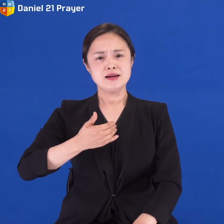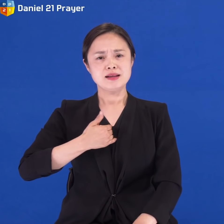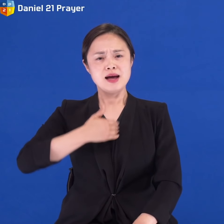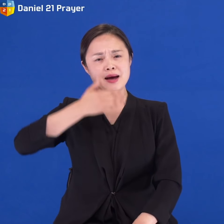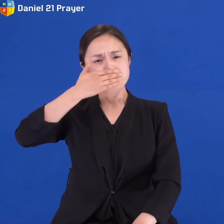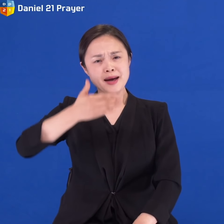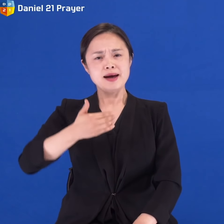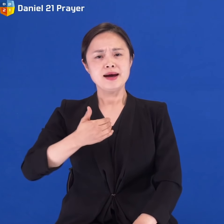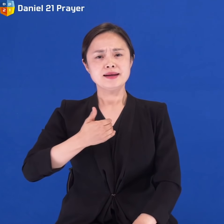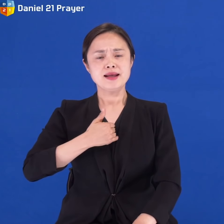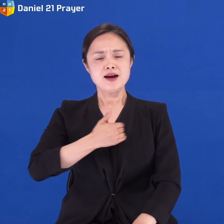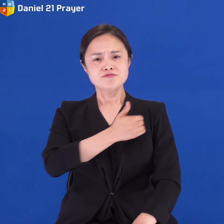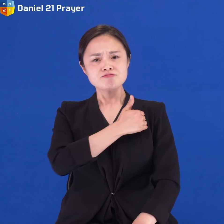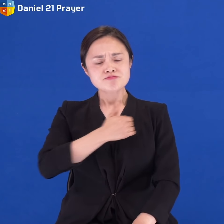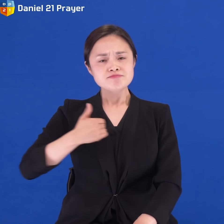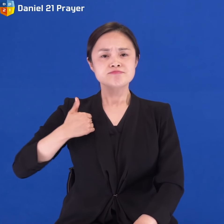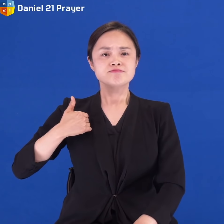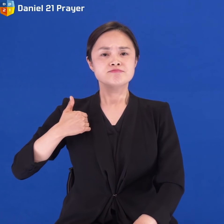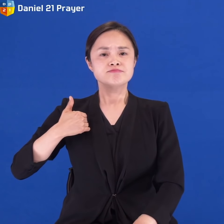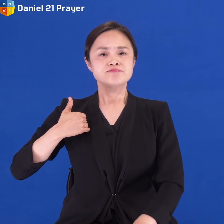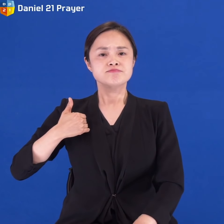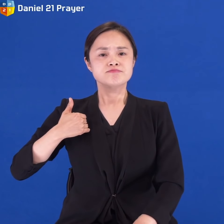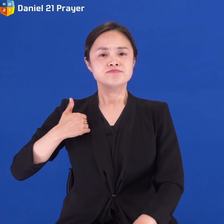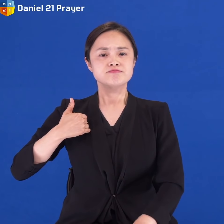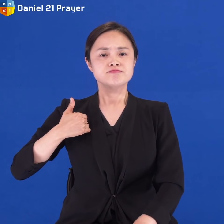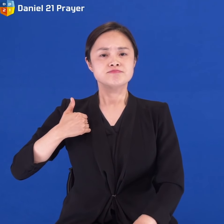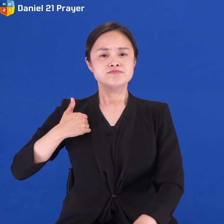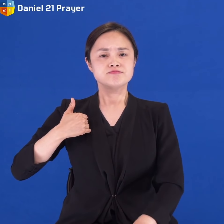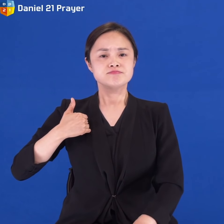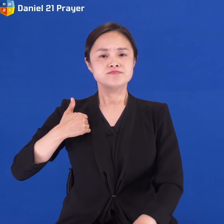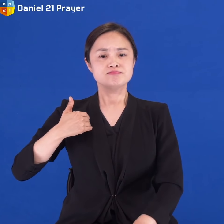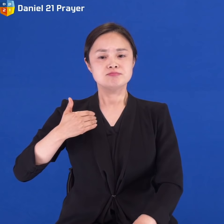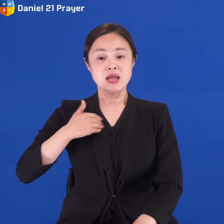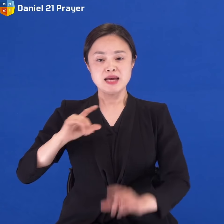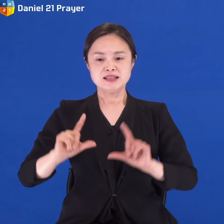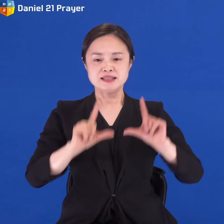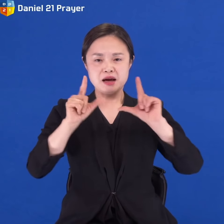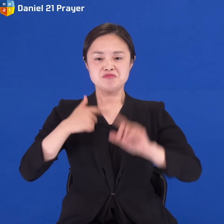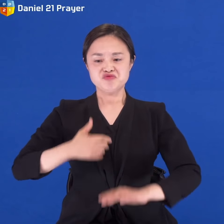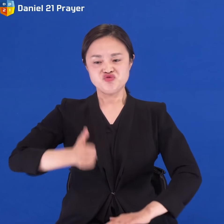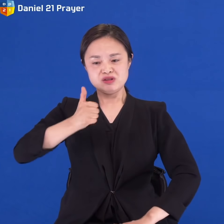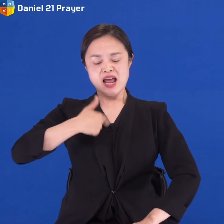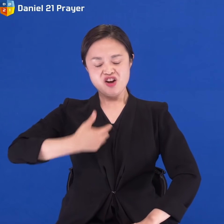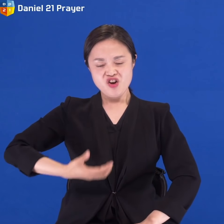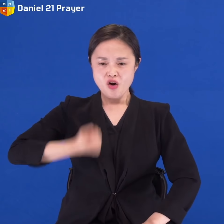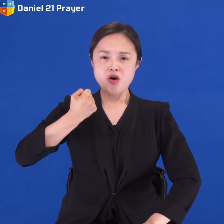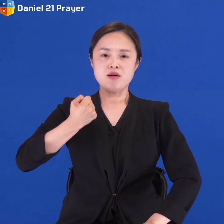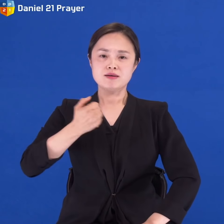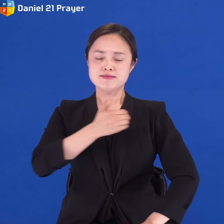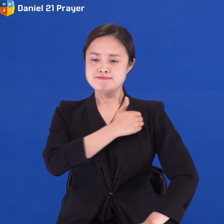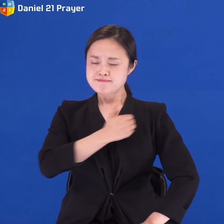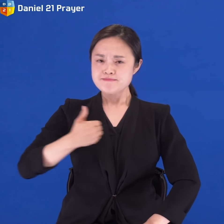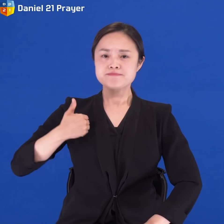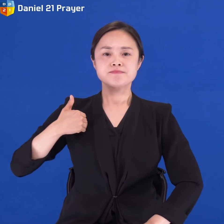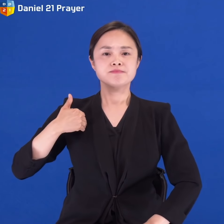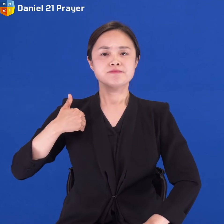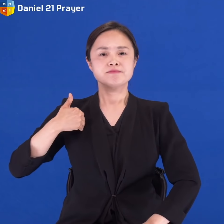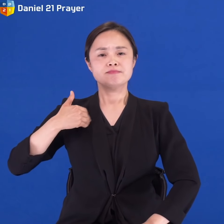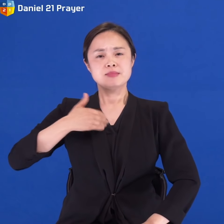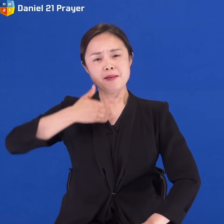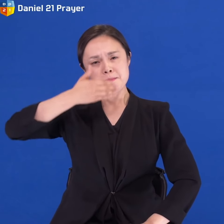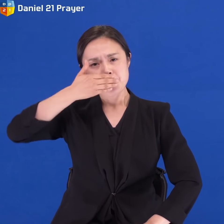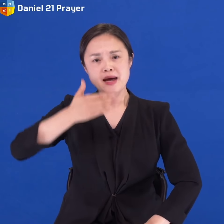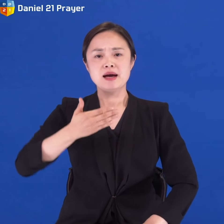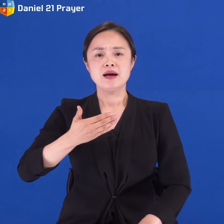it이라고 말하는 나는 할 수 있다를 끝없이 무슨 그것이 대단한 자기 성찰인 것처럼, 그것이 영원한